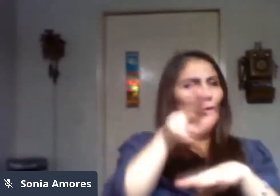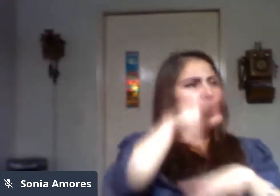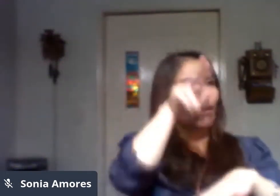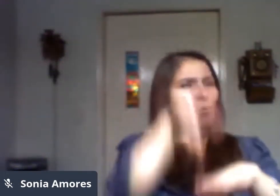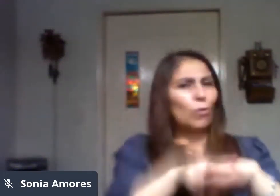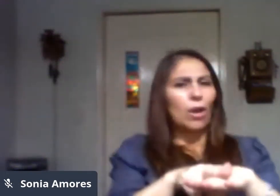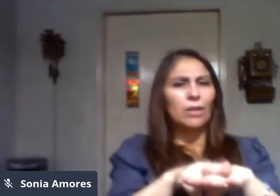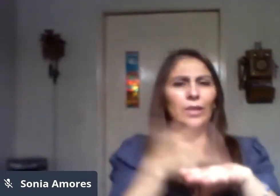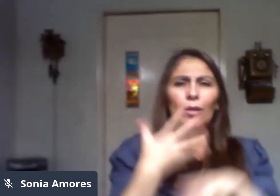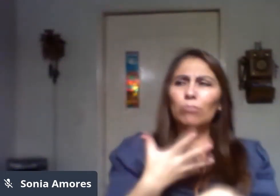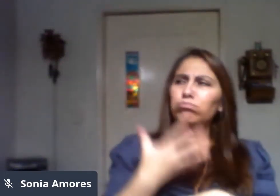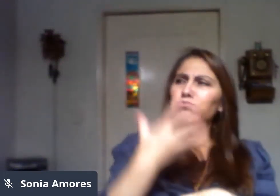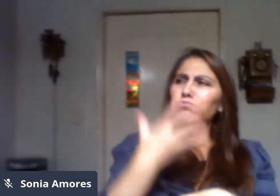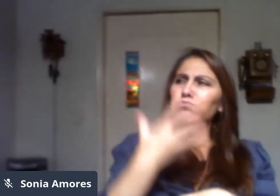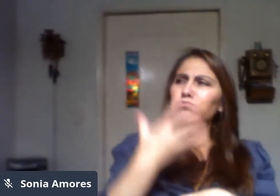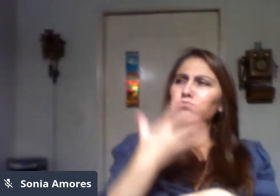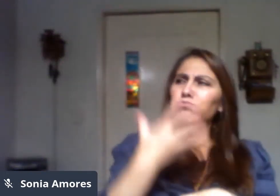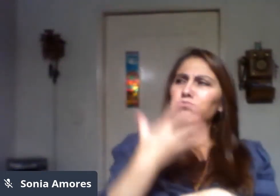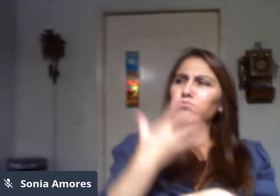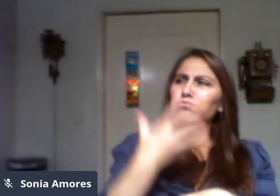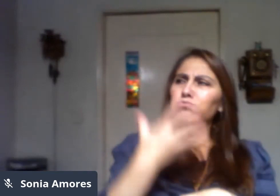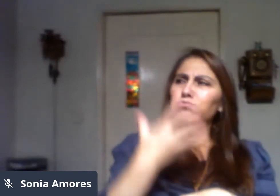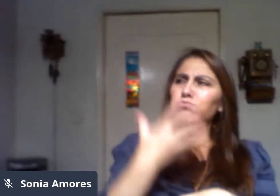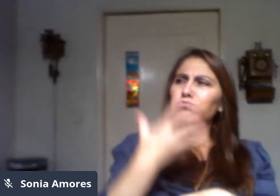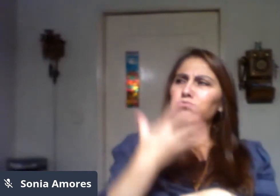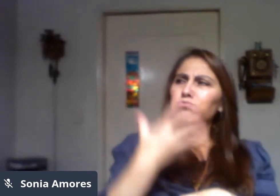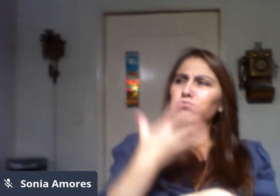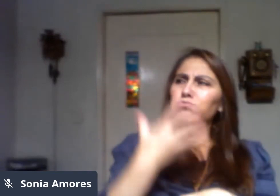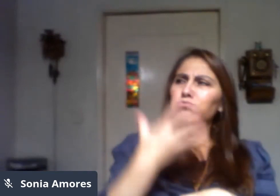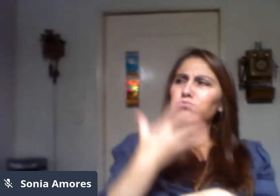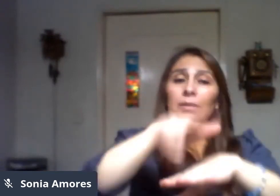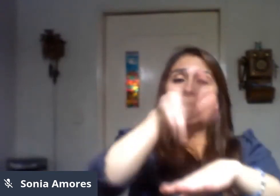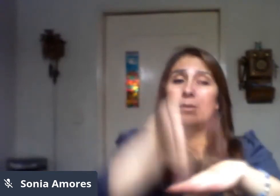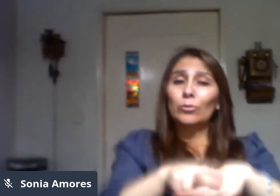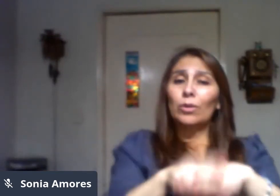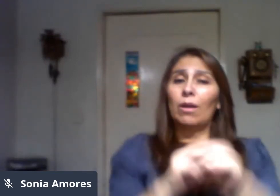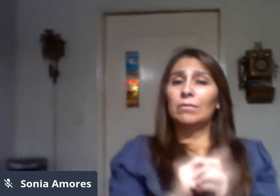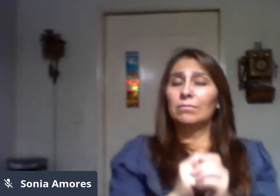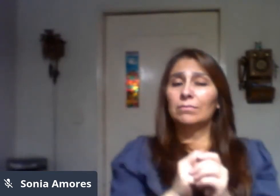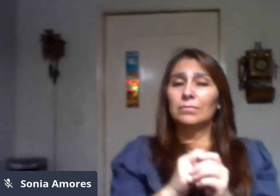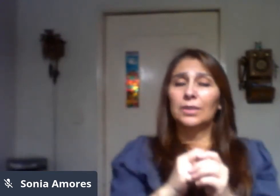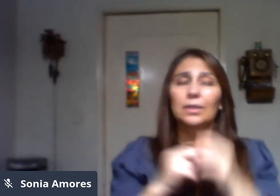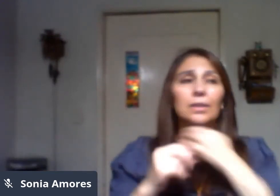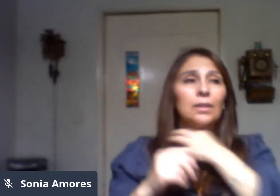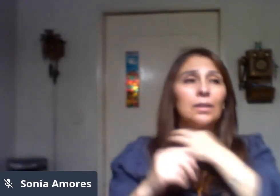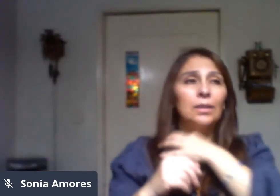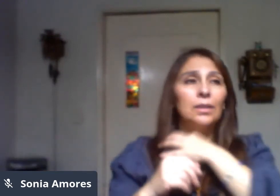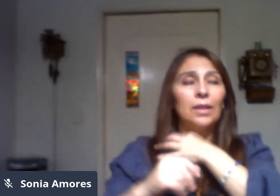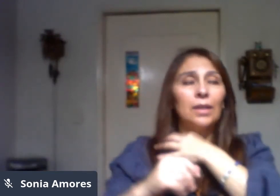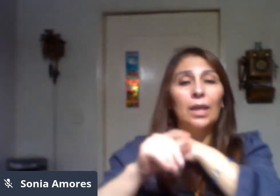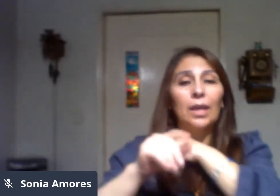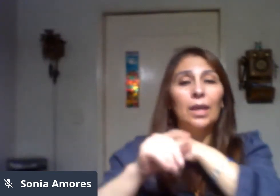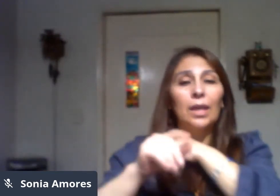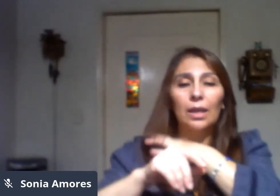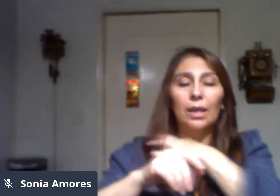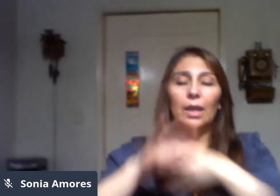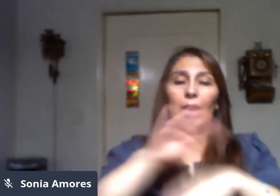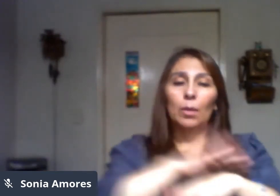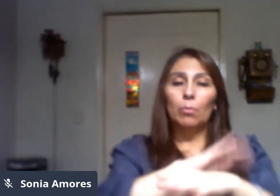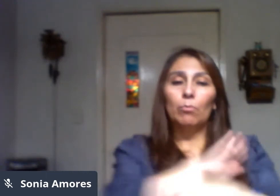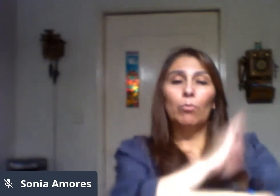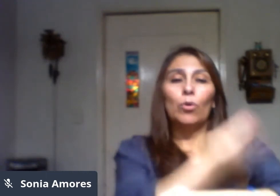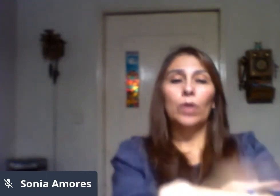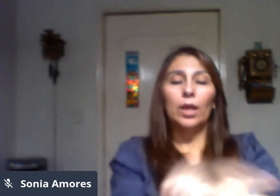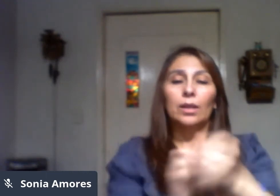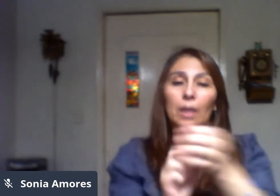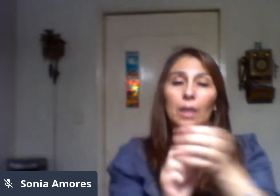ancestral de la medicina natural, de volver al poder curativo de las plantas, de la energía de las